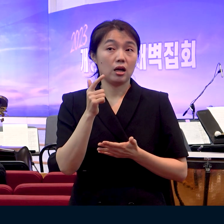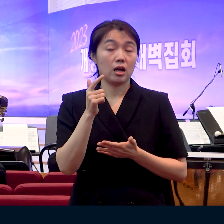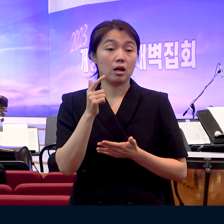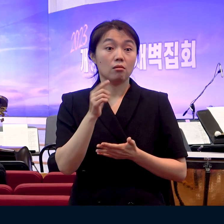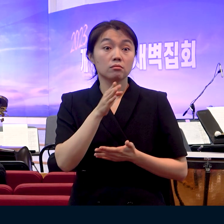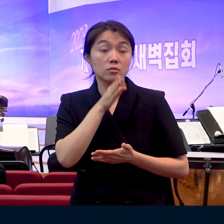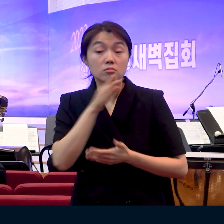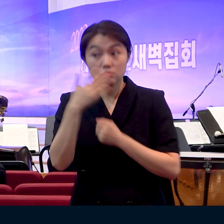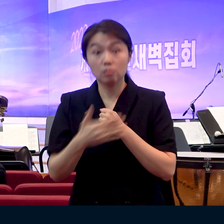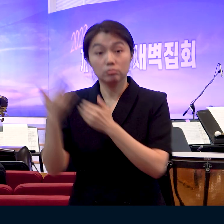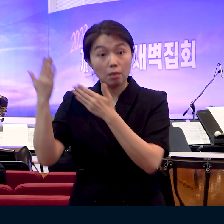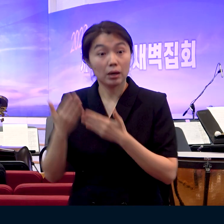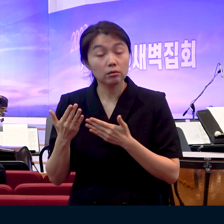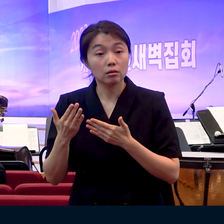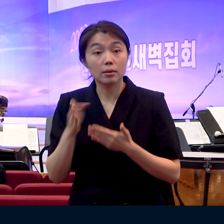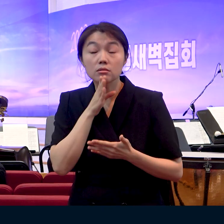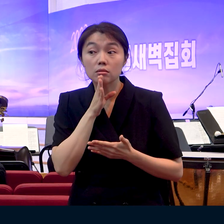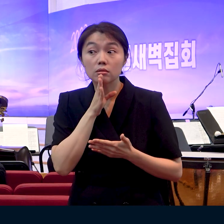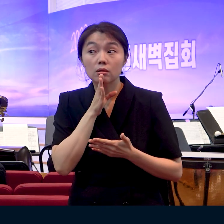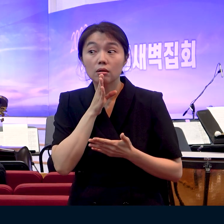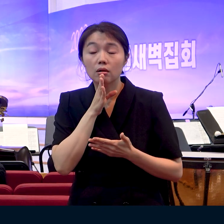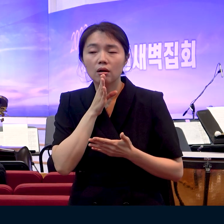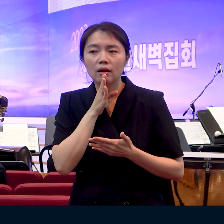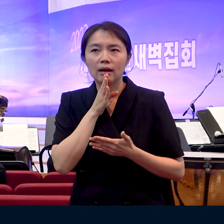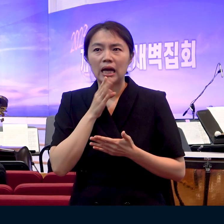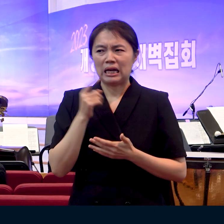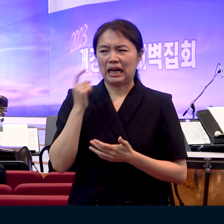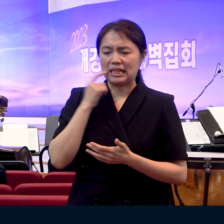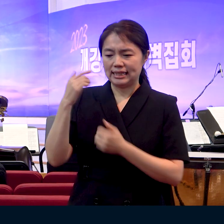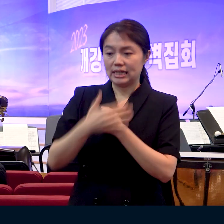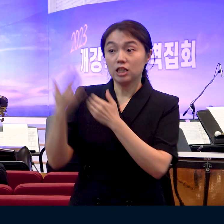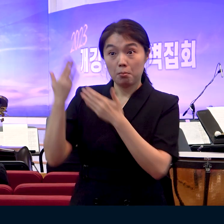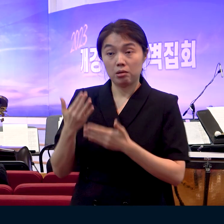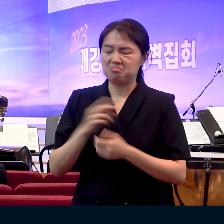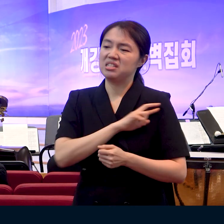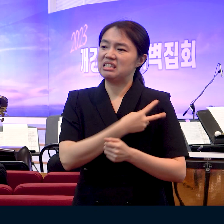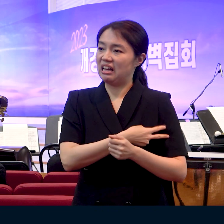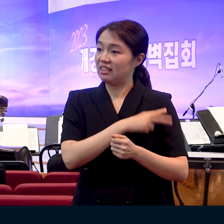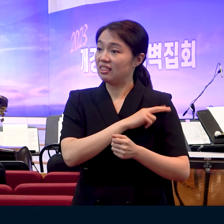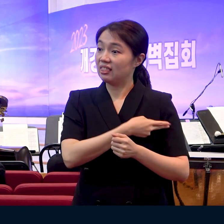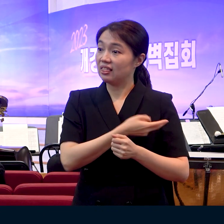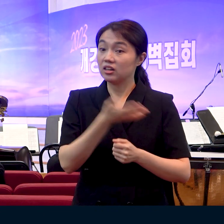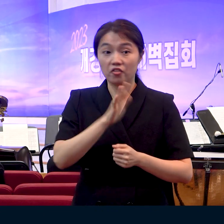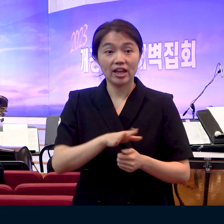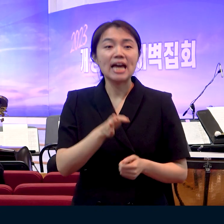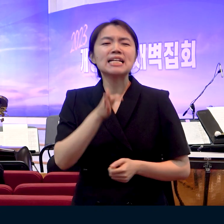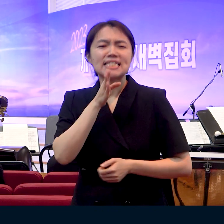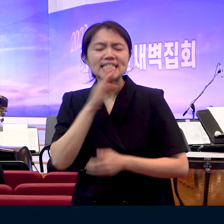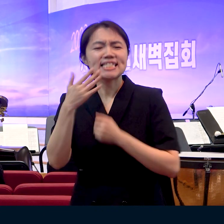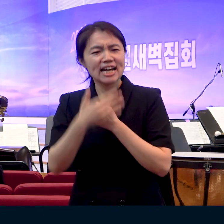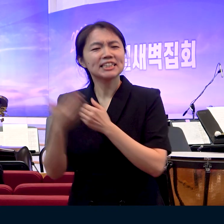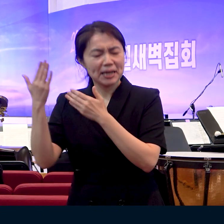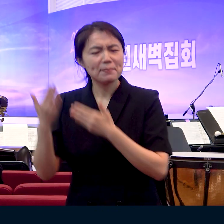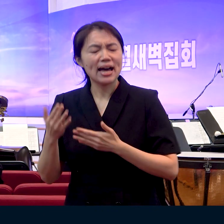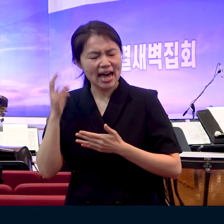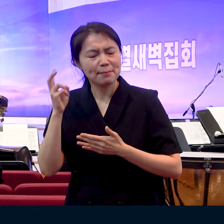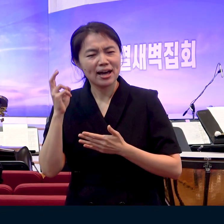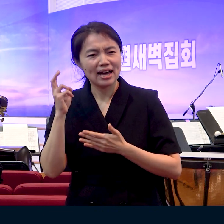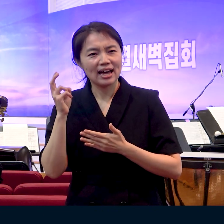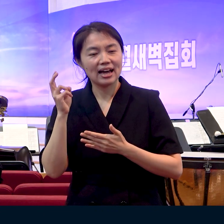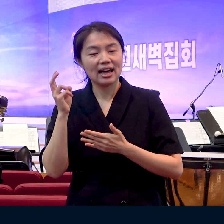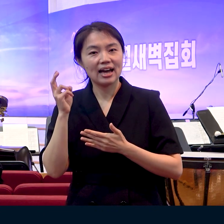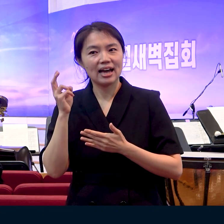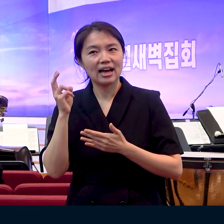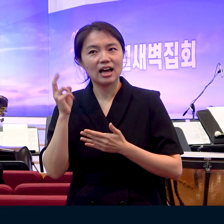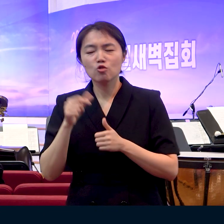진짜 은혜 받았을 거예요. 만약 가짜라면 그건 이단이죠. 그렇죠? 진짜 은혜를 받았을 거예요. 정말 그 구원의 어떤